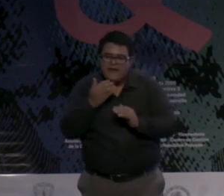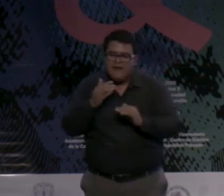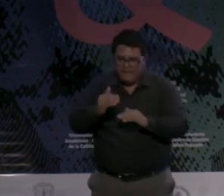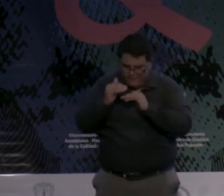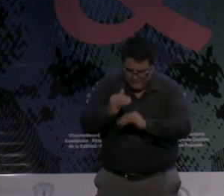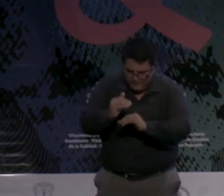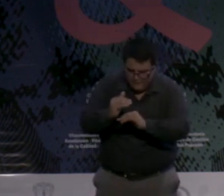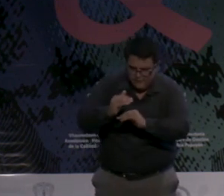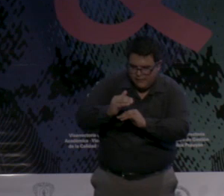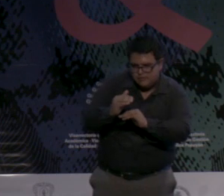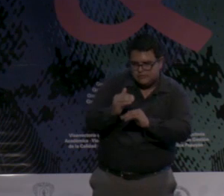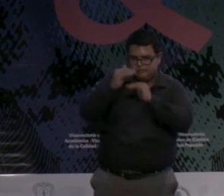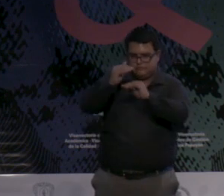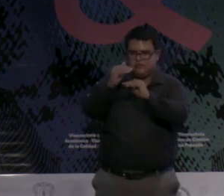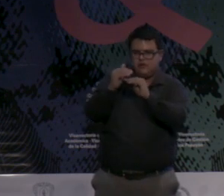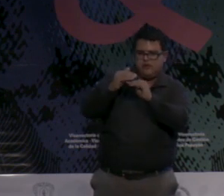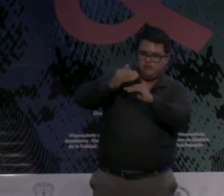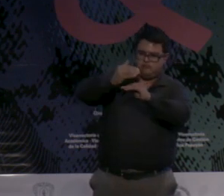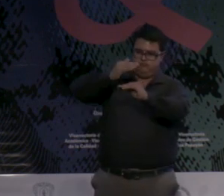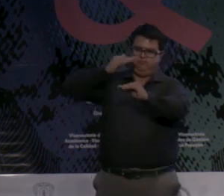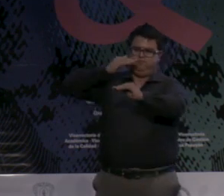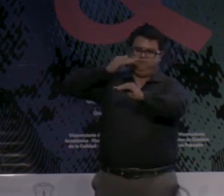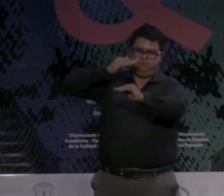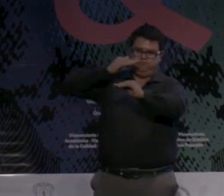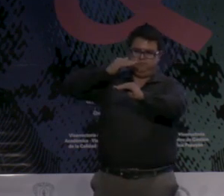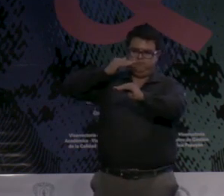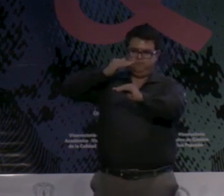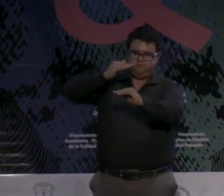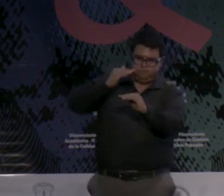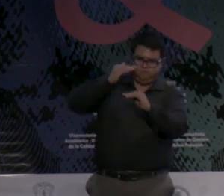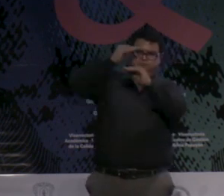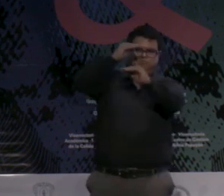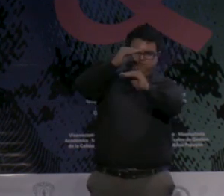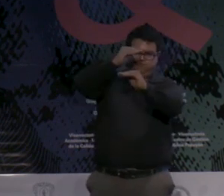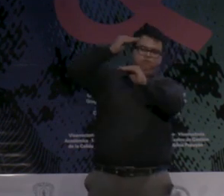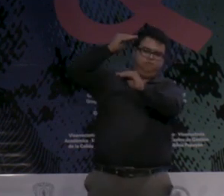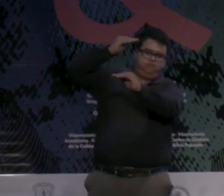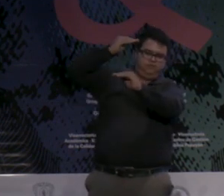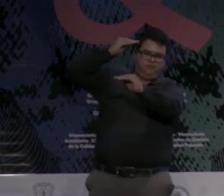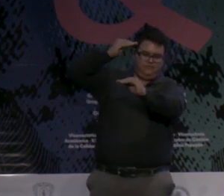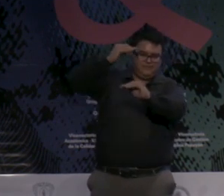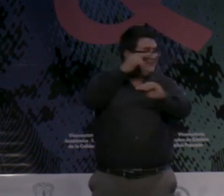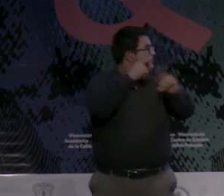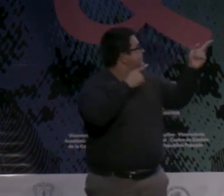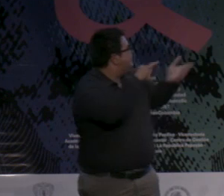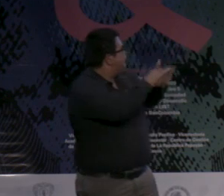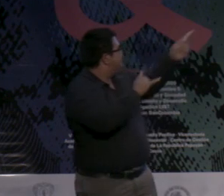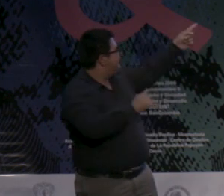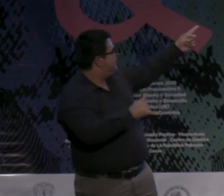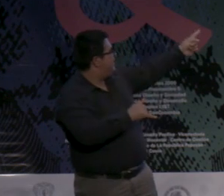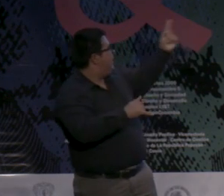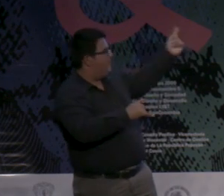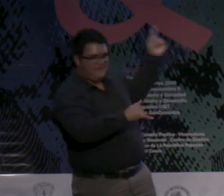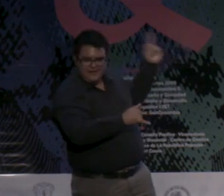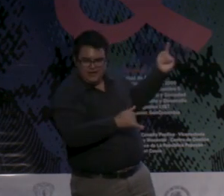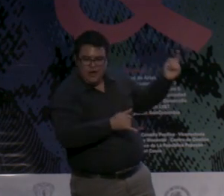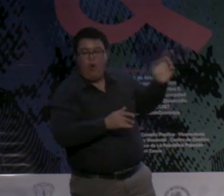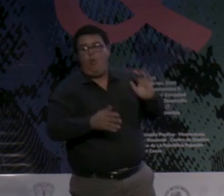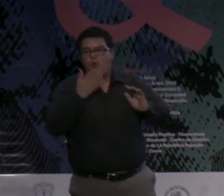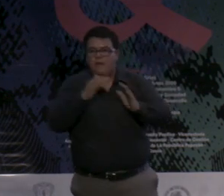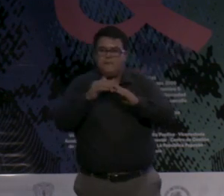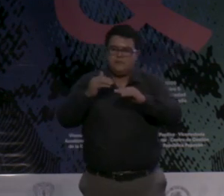diferentes técnicas de las diferentes etapas, también expresan otra cosa. Es normal, y no sé si usted lo ha notado, que por ejemplo de la primera planta a